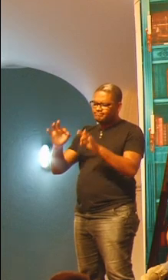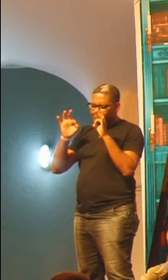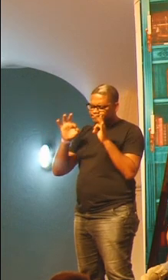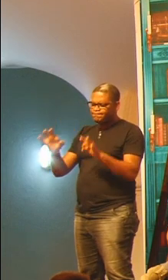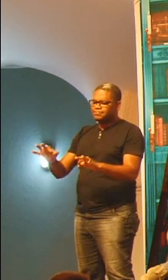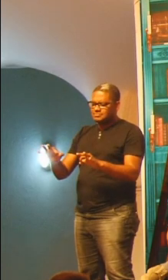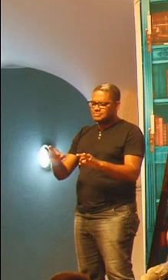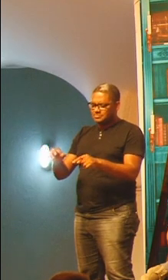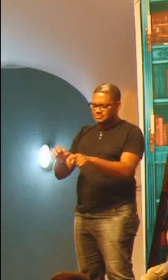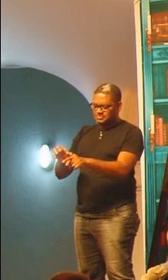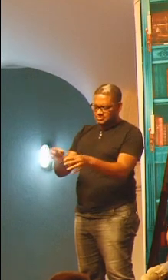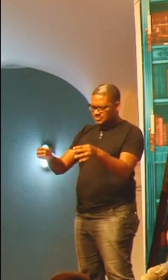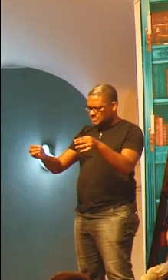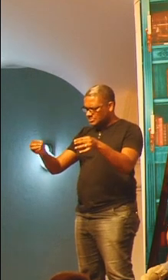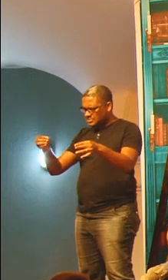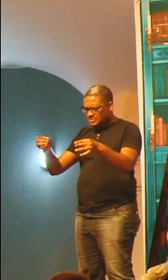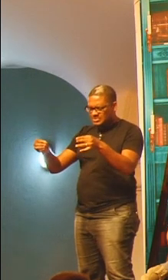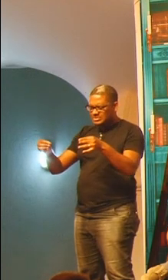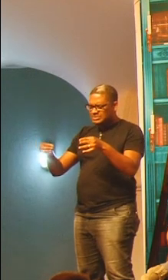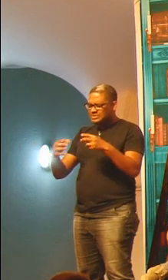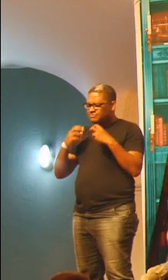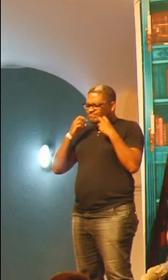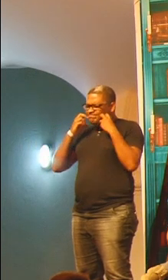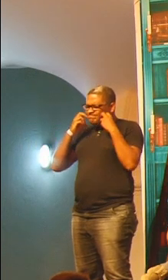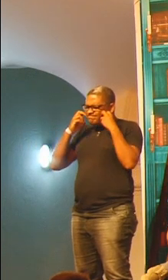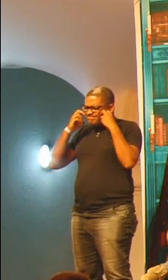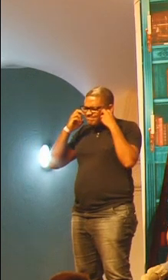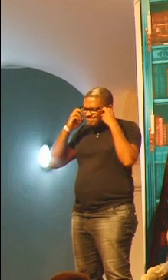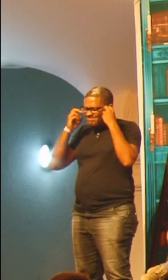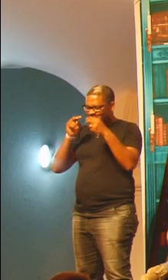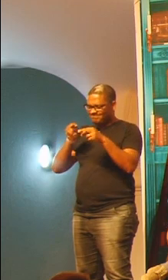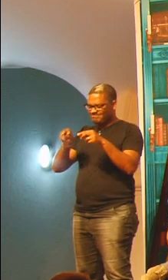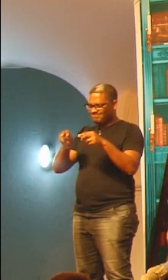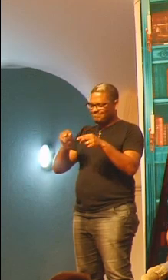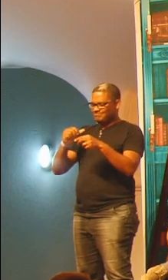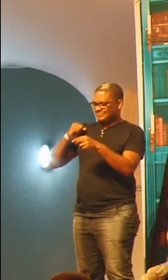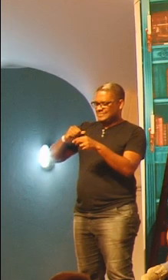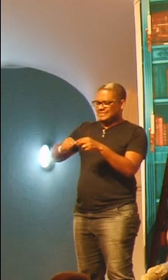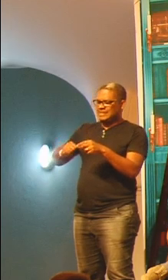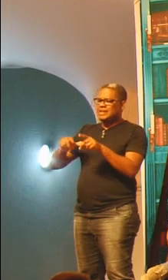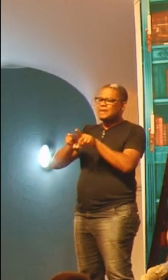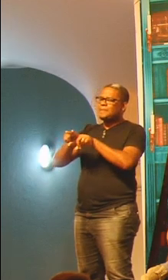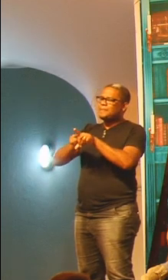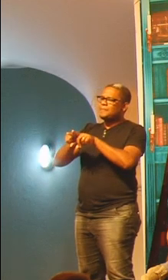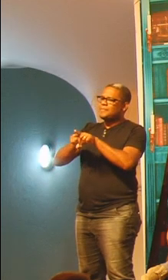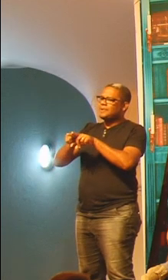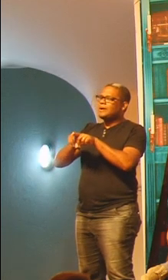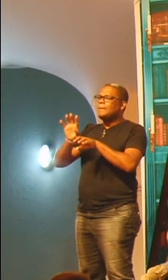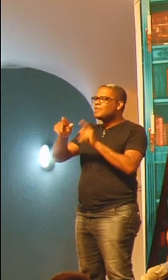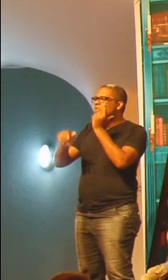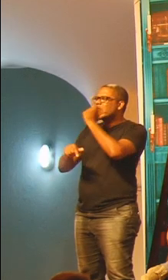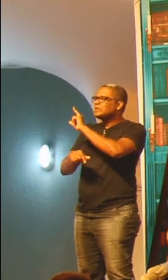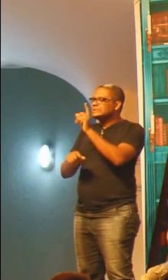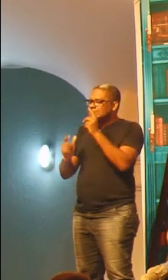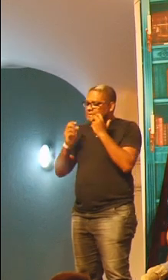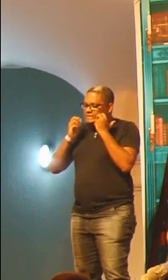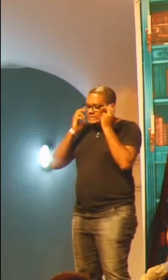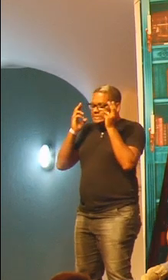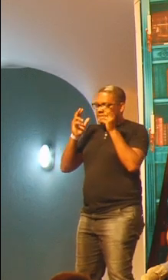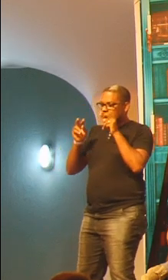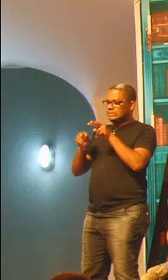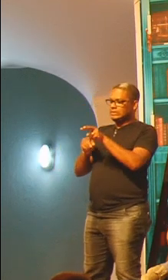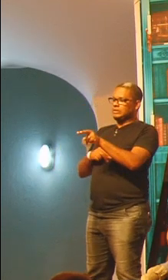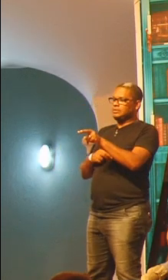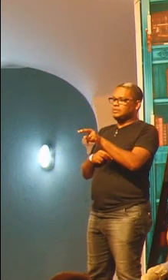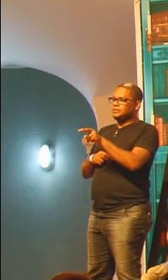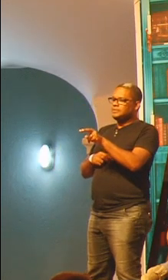que se tratava. Sentiu vergonha por estar espiando a sacola da irmã, mas não conseguiu disfarçar a surpresa ao